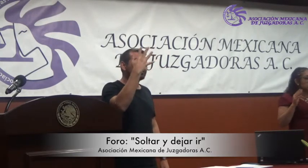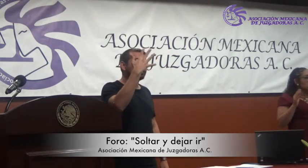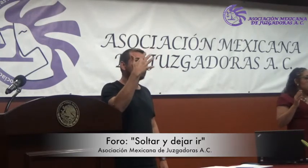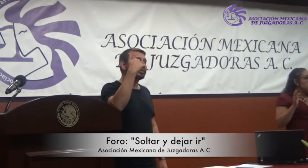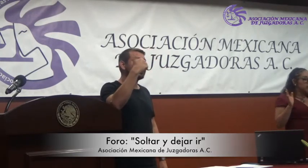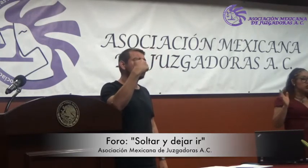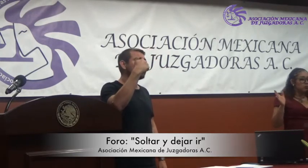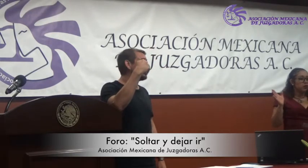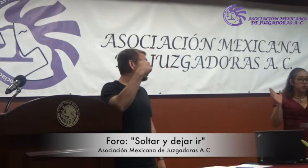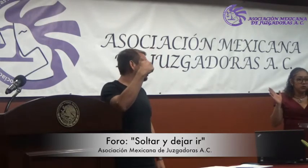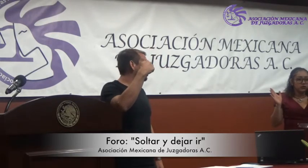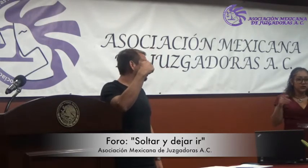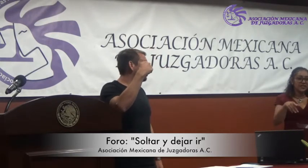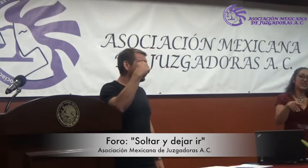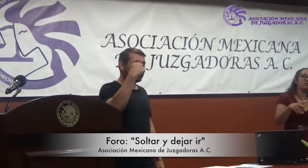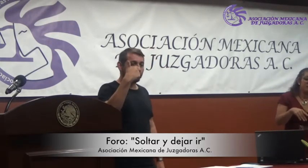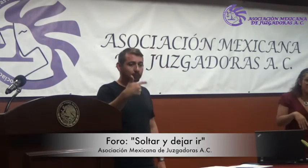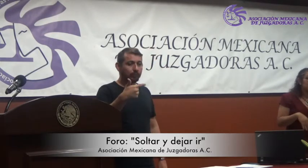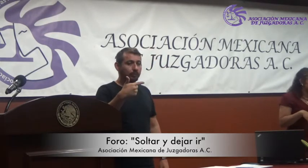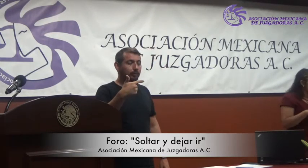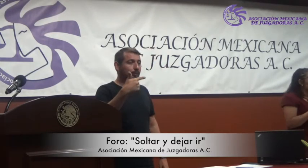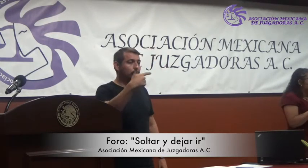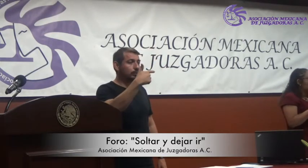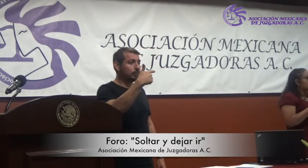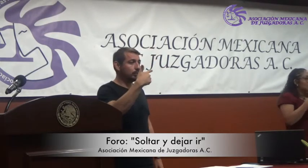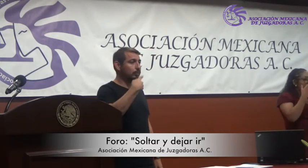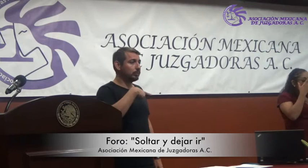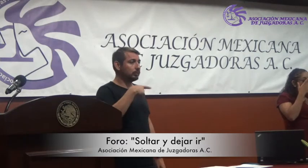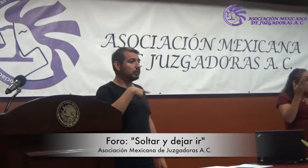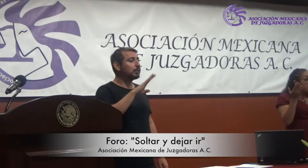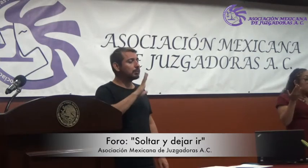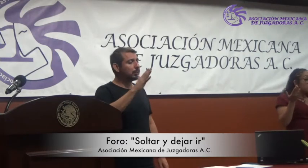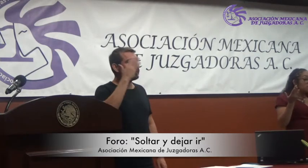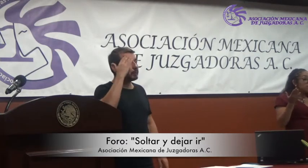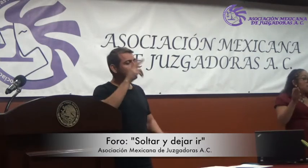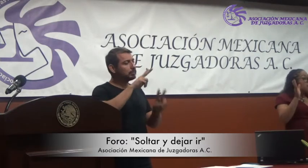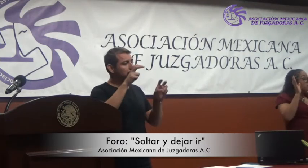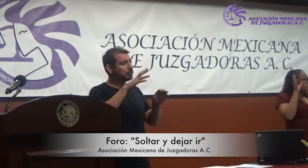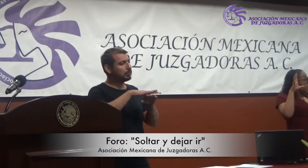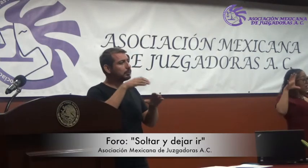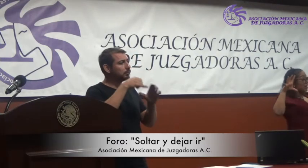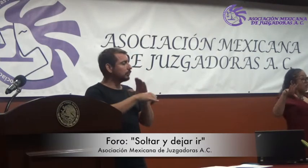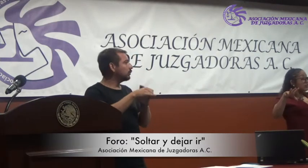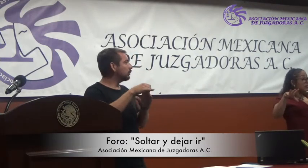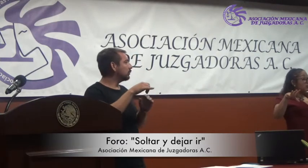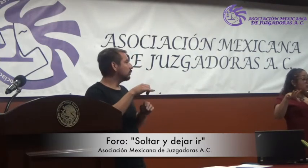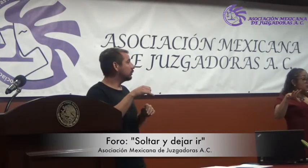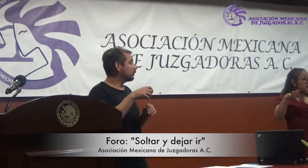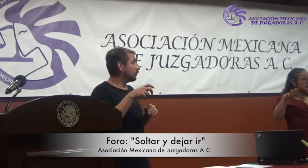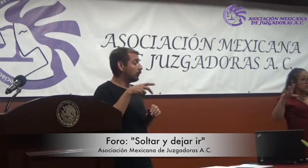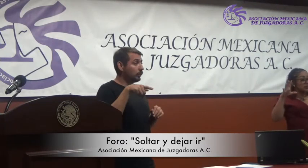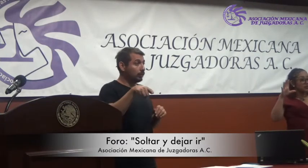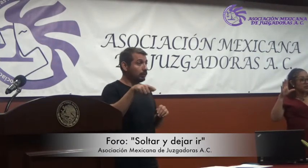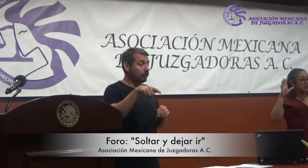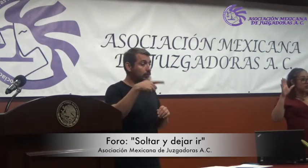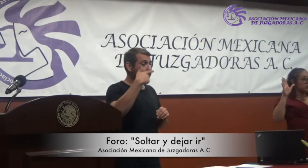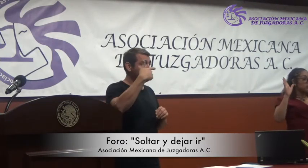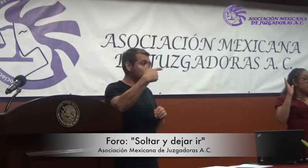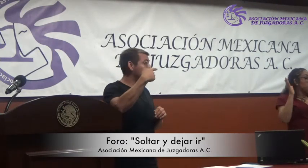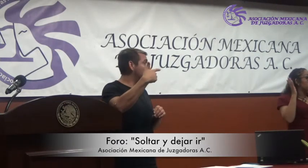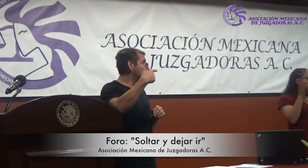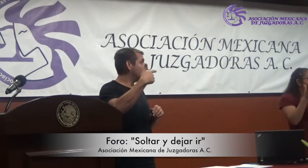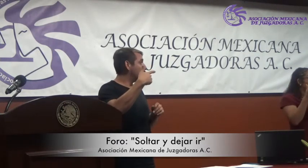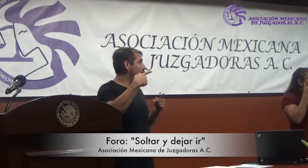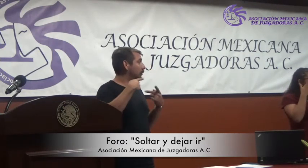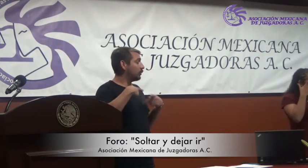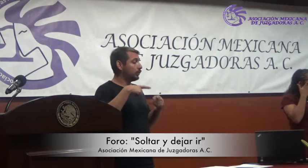6, pues son un poco más, 7. Son un poco más. Lo que quiero hacer con esto es un